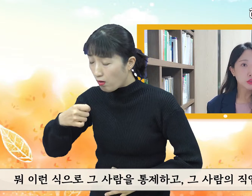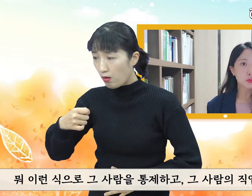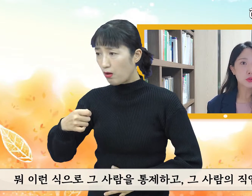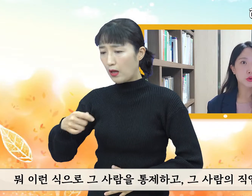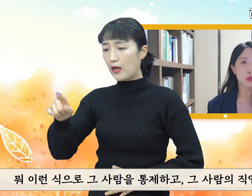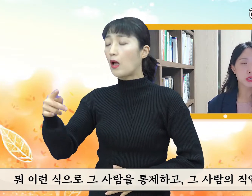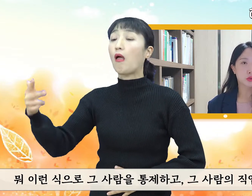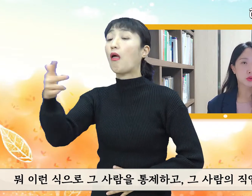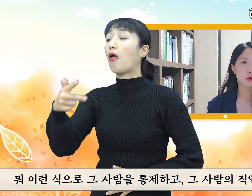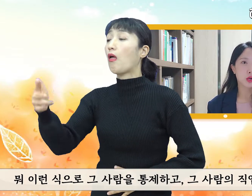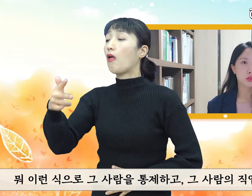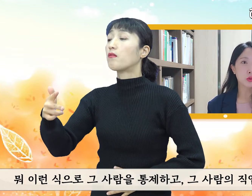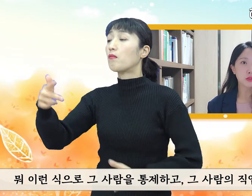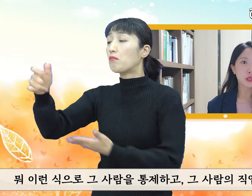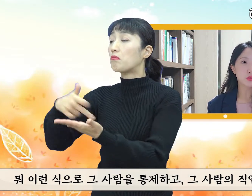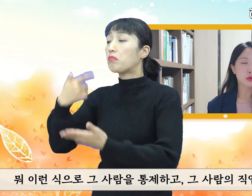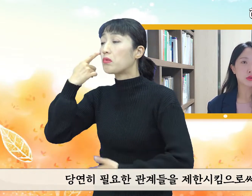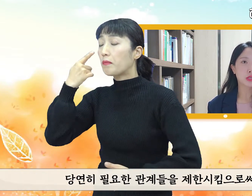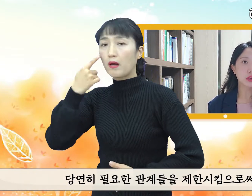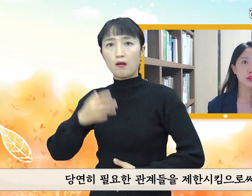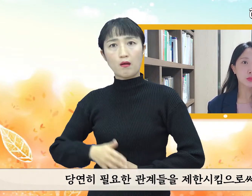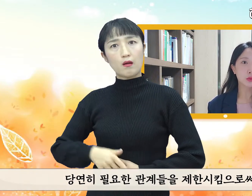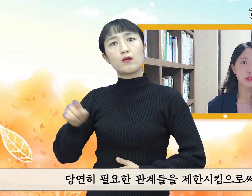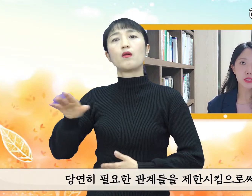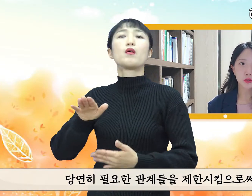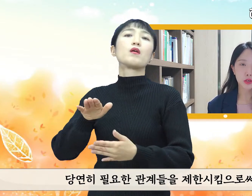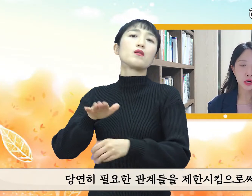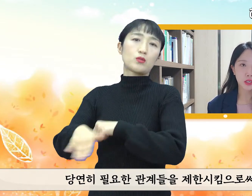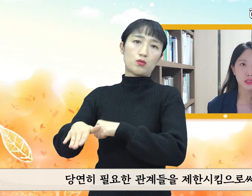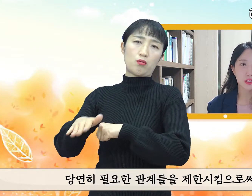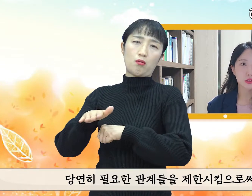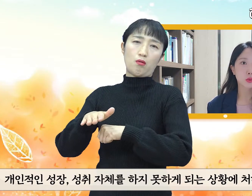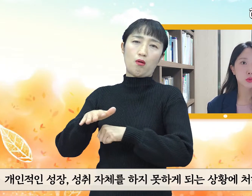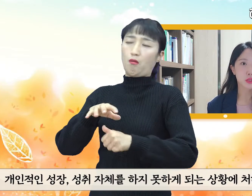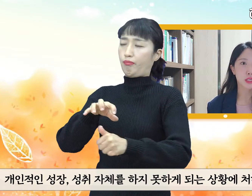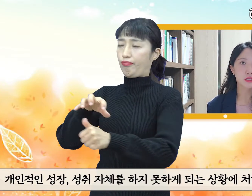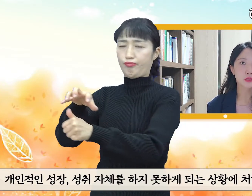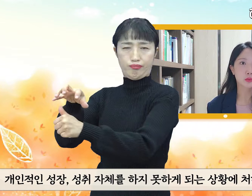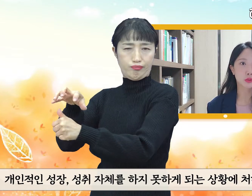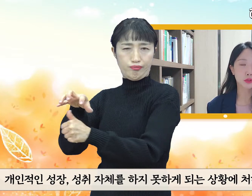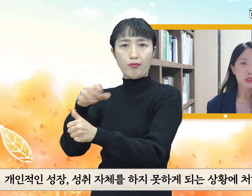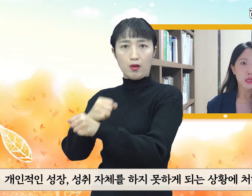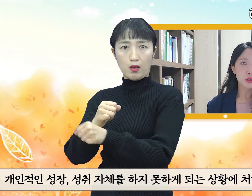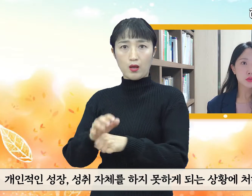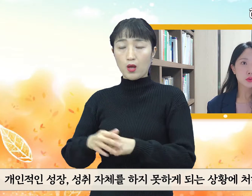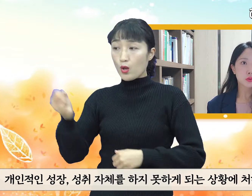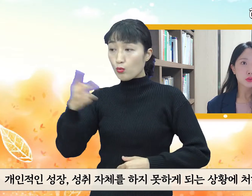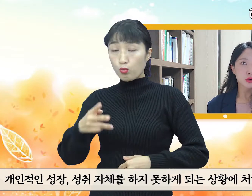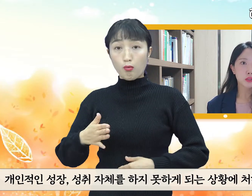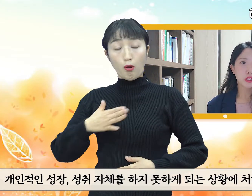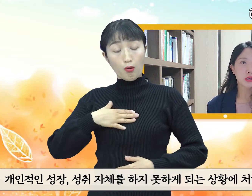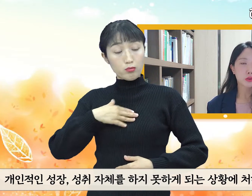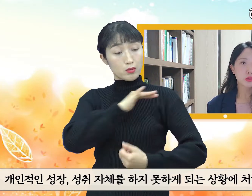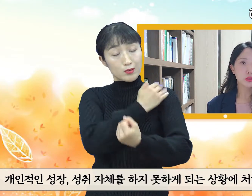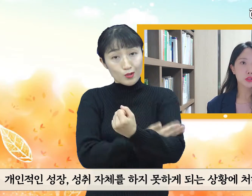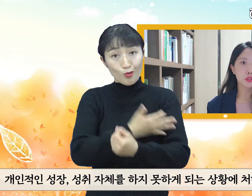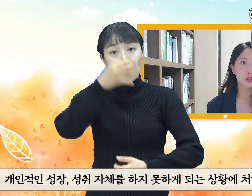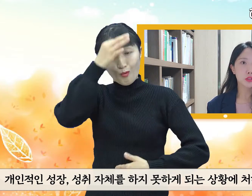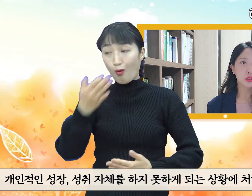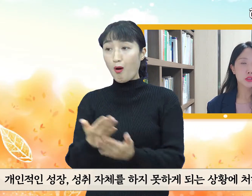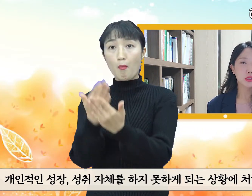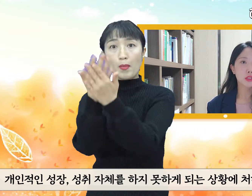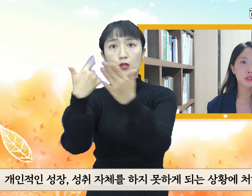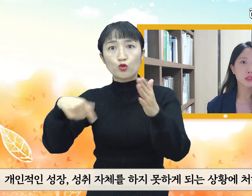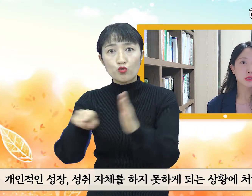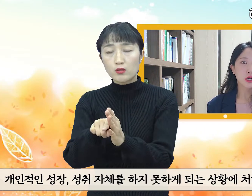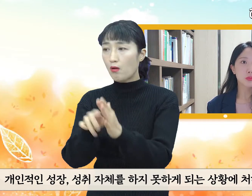뭐 직업적인 어떠한 성장을 위해서 당연히 필요한 사회적인 관계들 같은 것도 제한시킴으로써 개인적으로 성장이나